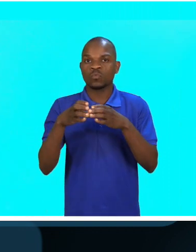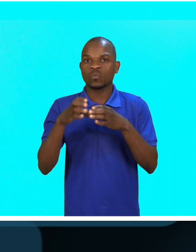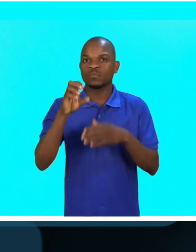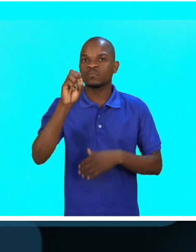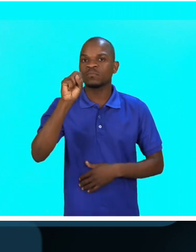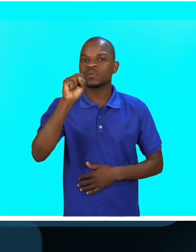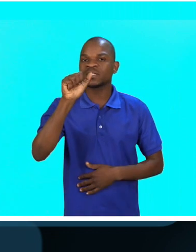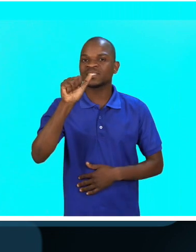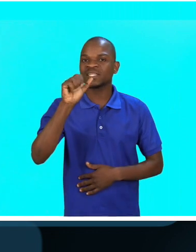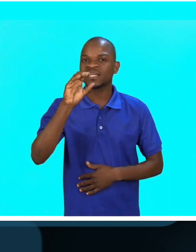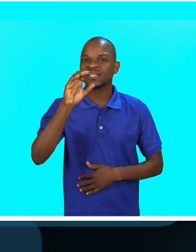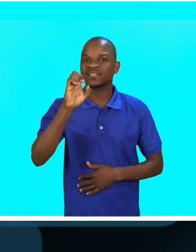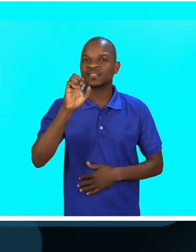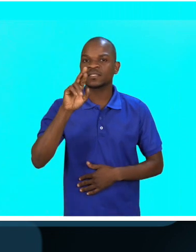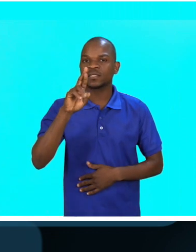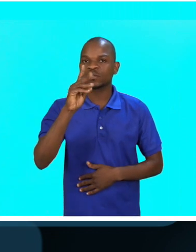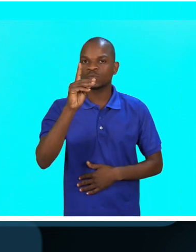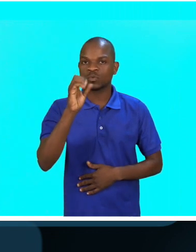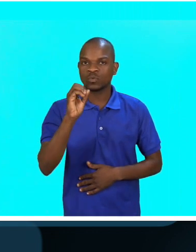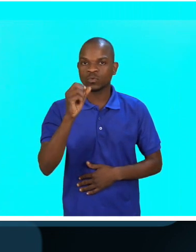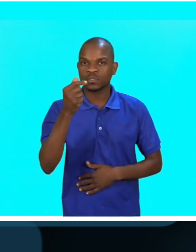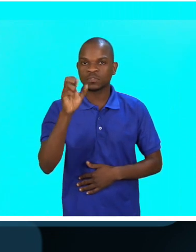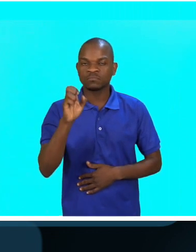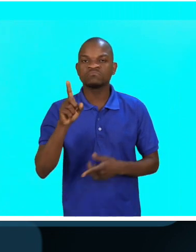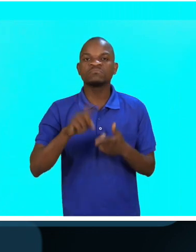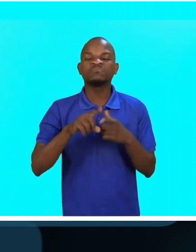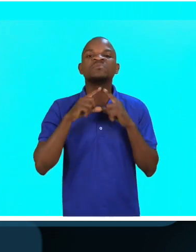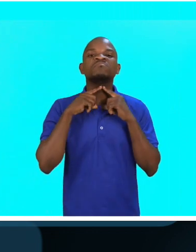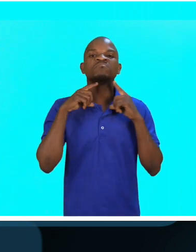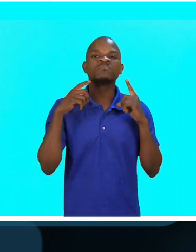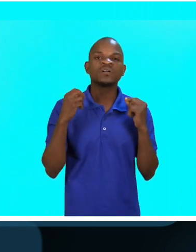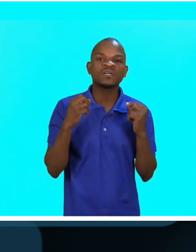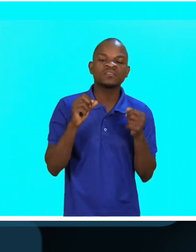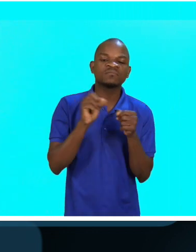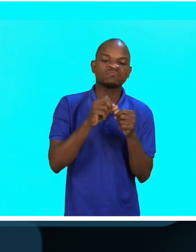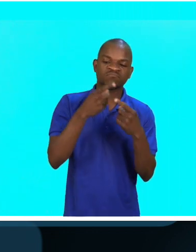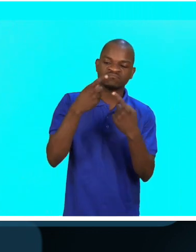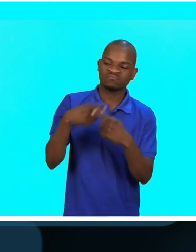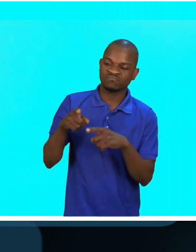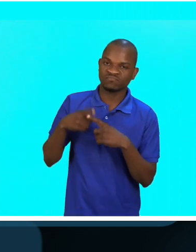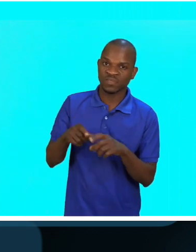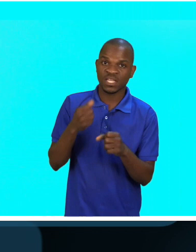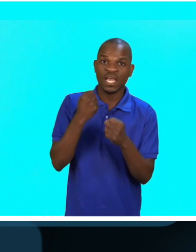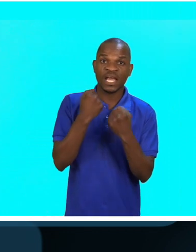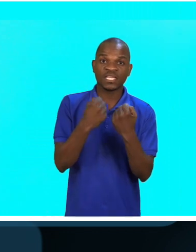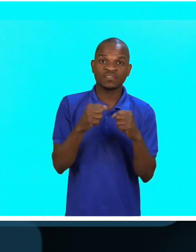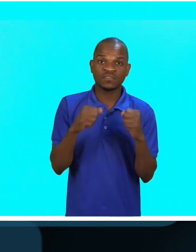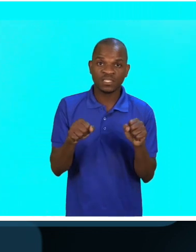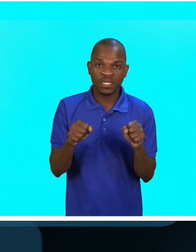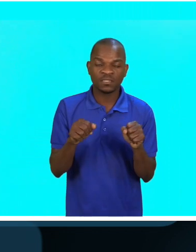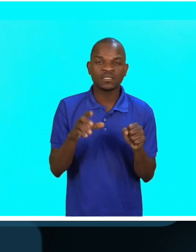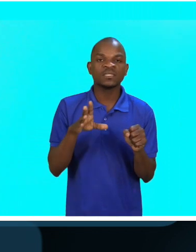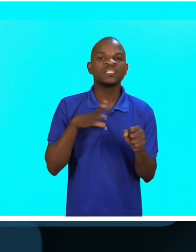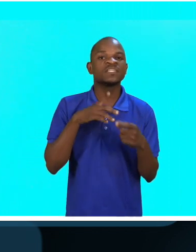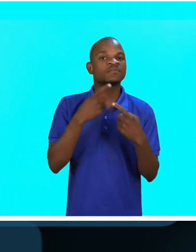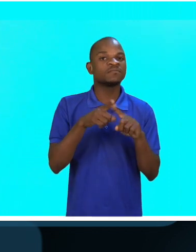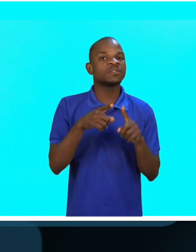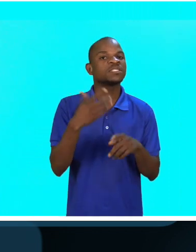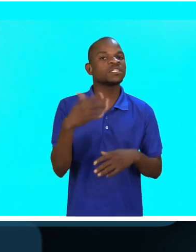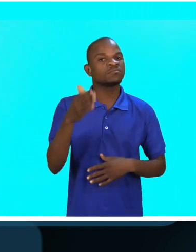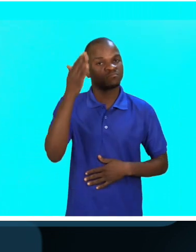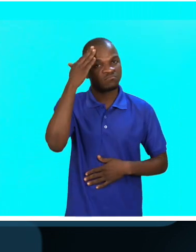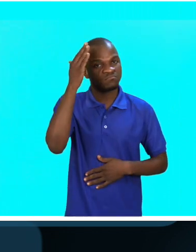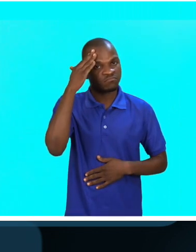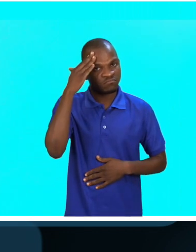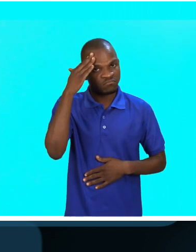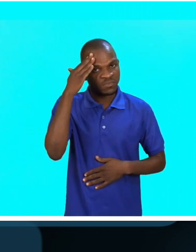de sacerdotes, de padres, que realizam atividades como Francisco de Assis, como São João Bosco, que são